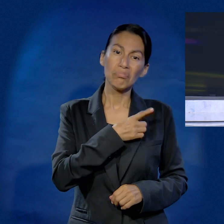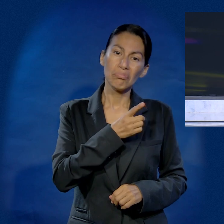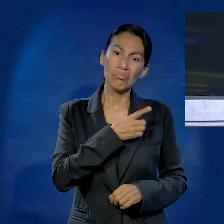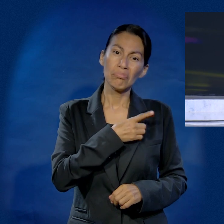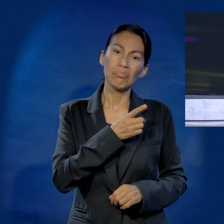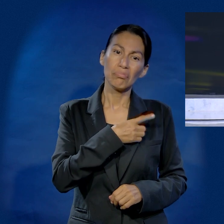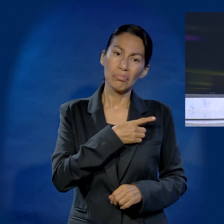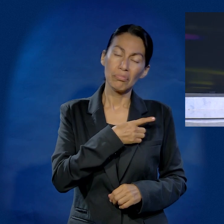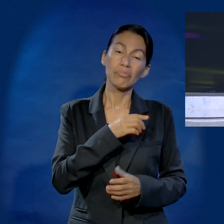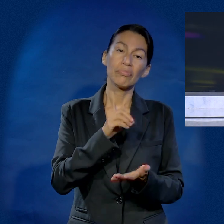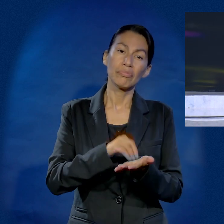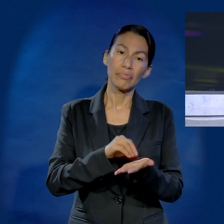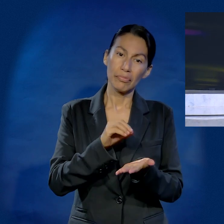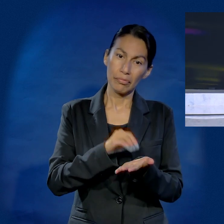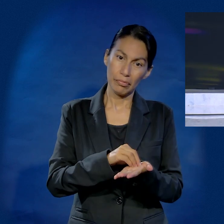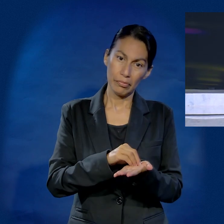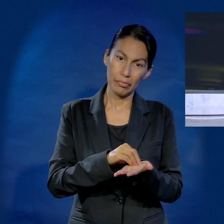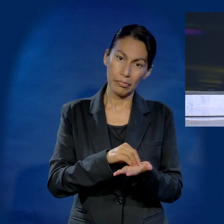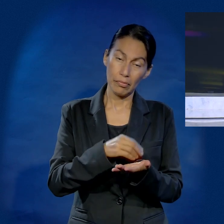sigue sola,